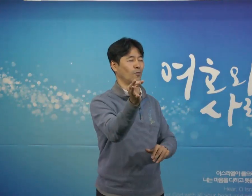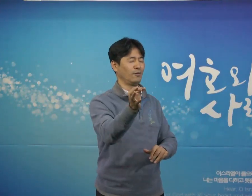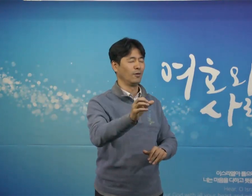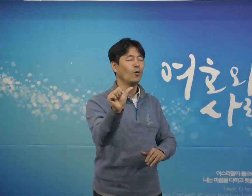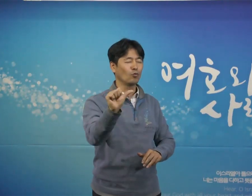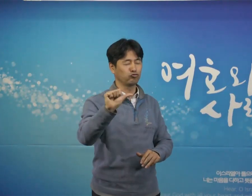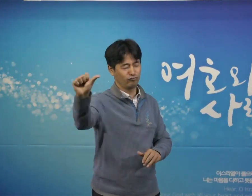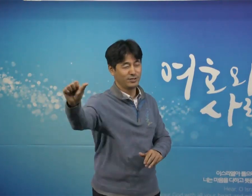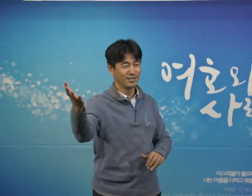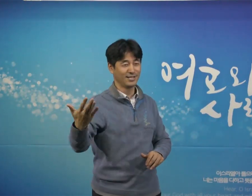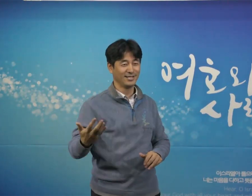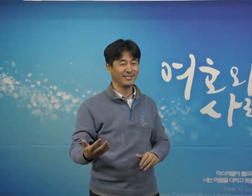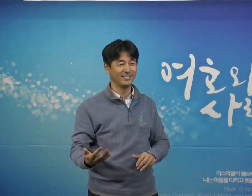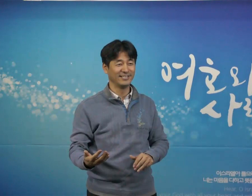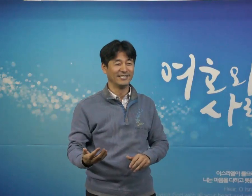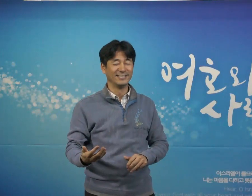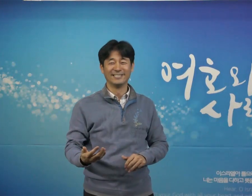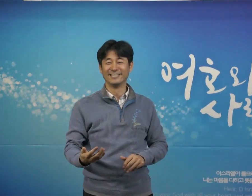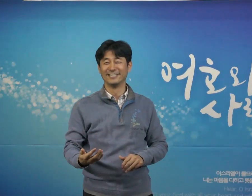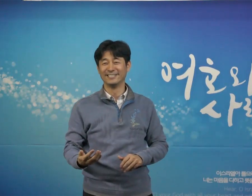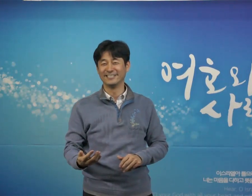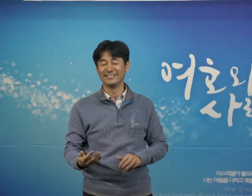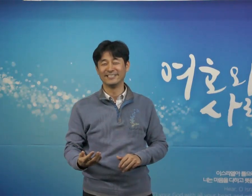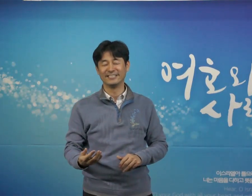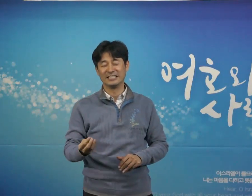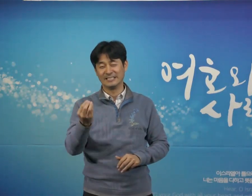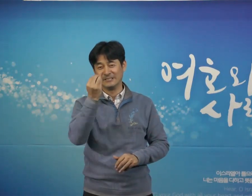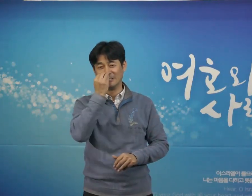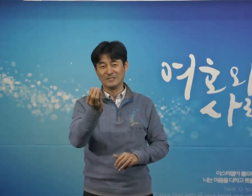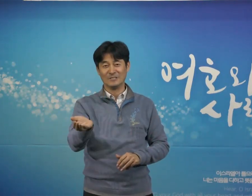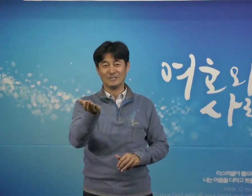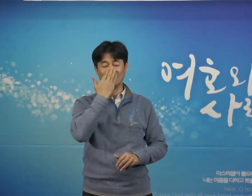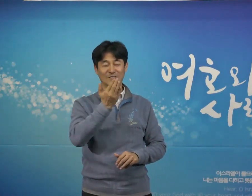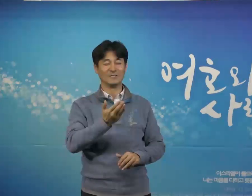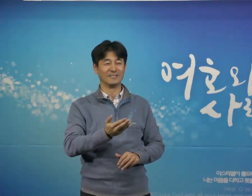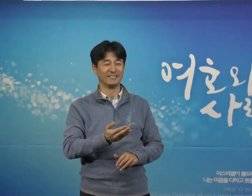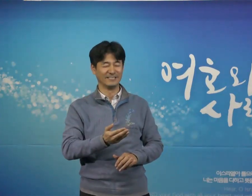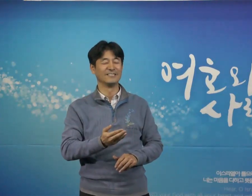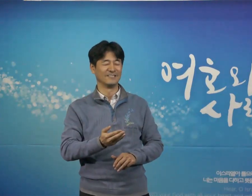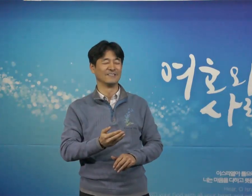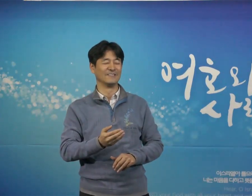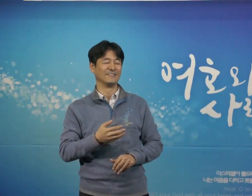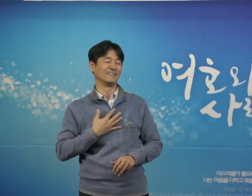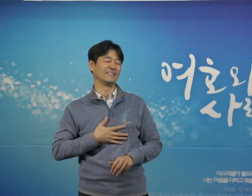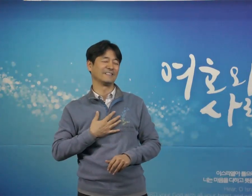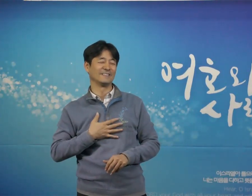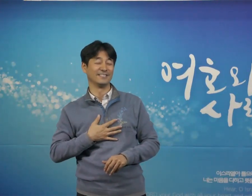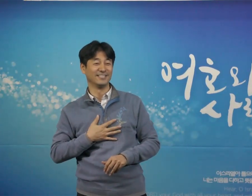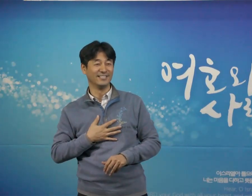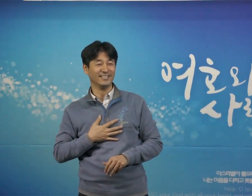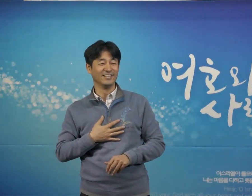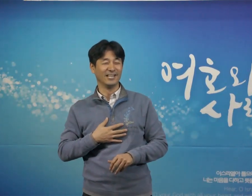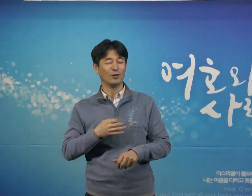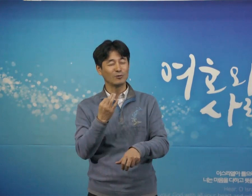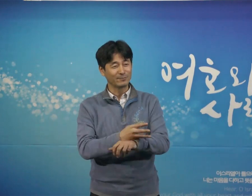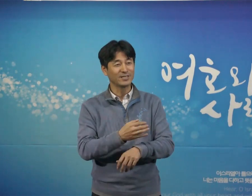제가 내야 되는 거죠. 5,000원을 뭐 내면 그 만든 공은 있지만 그 재료값은 학교에서 줬기